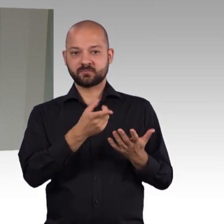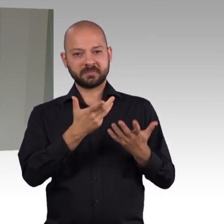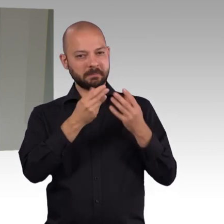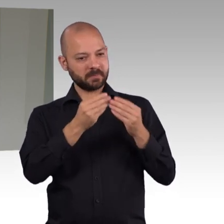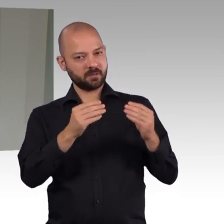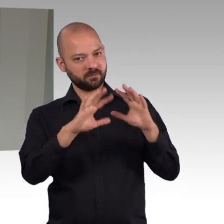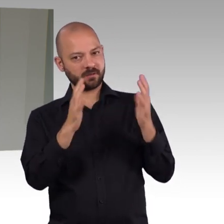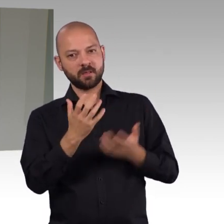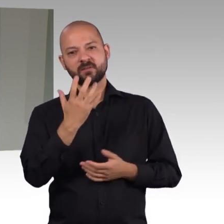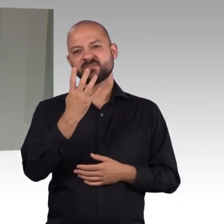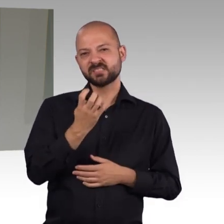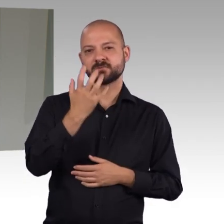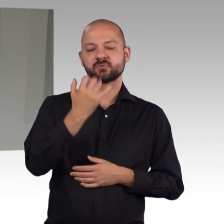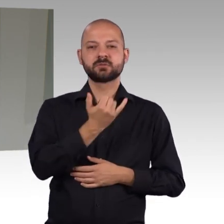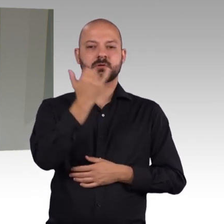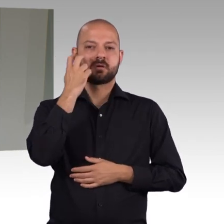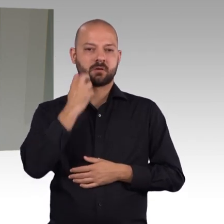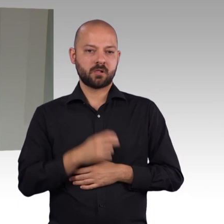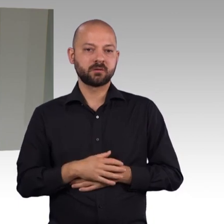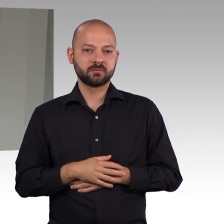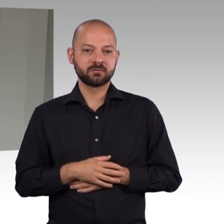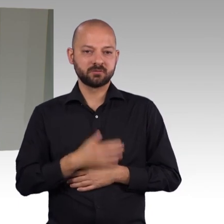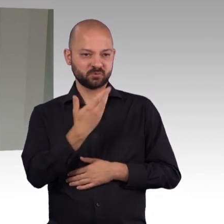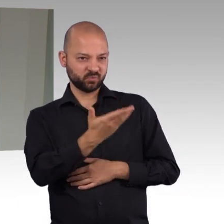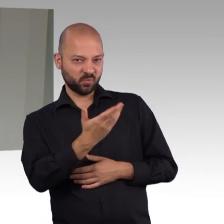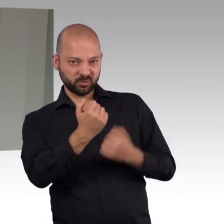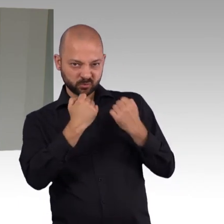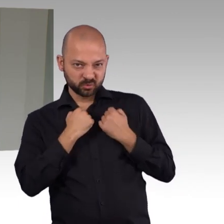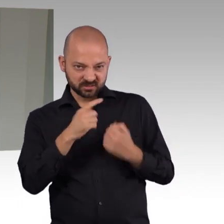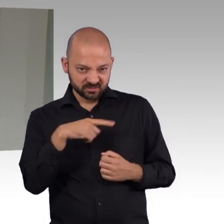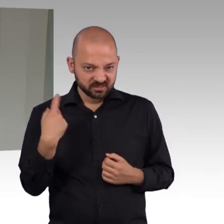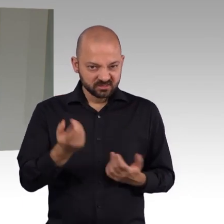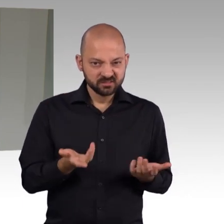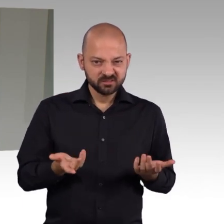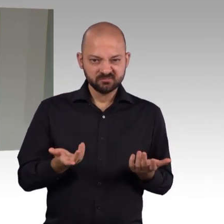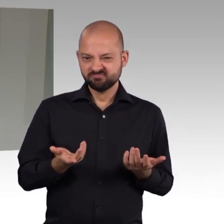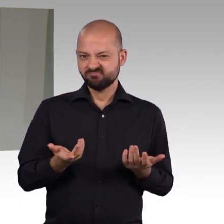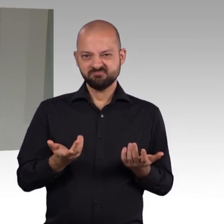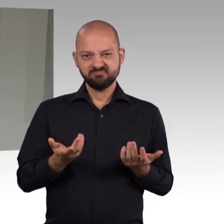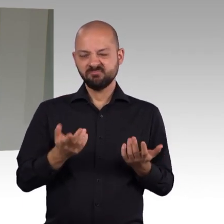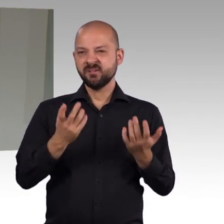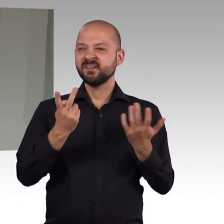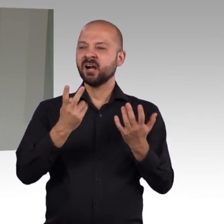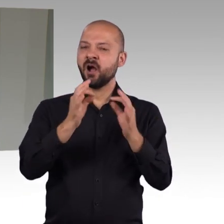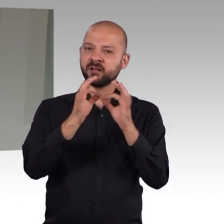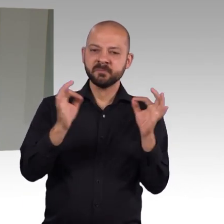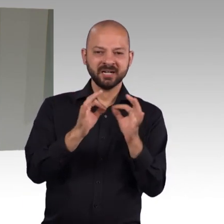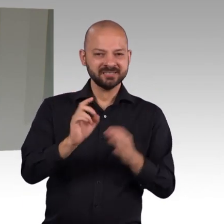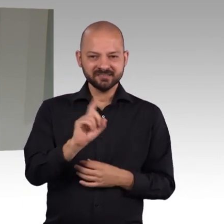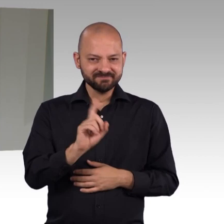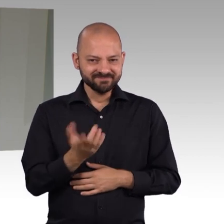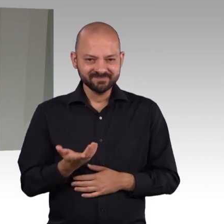Himmel oder von Donald Trump. Meine Damen und Herren, die Bundeswehr hat ein Fähigkeitsprofil aufgelegt, eine Finanzbedarfsanalyse